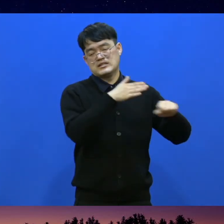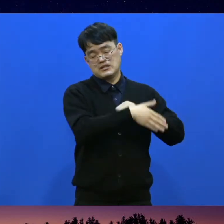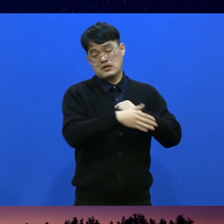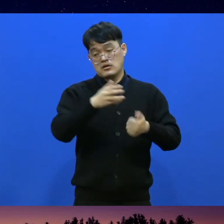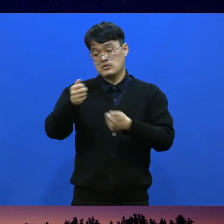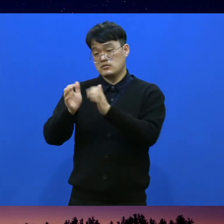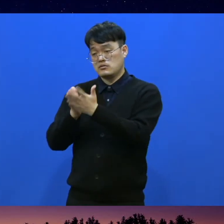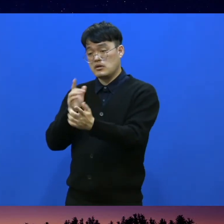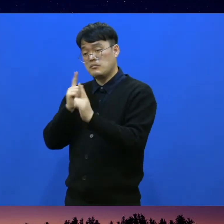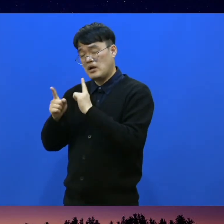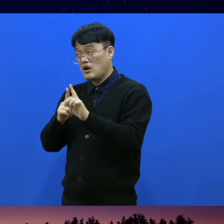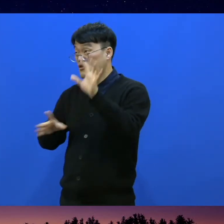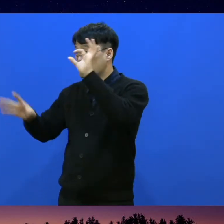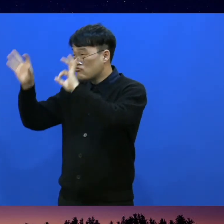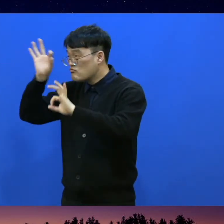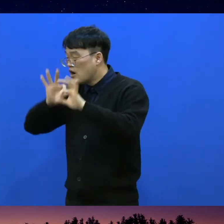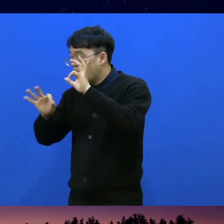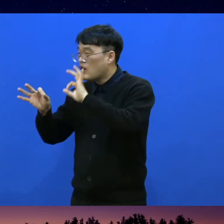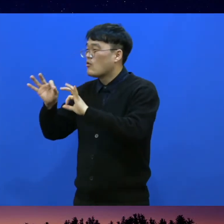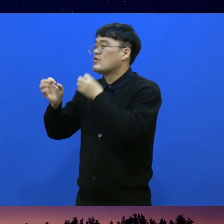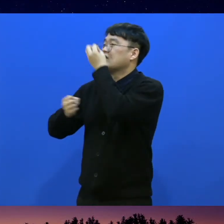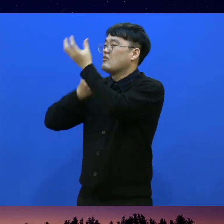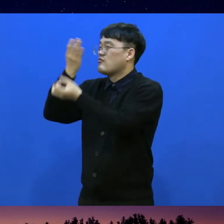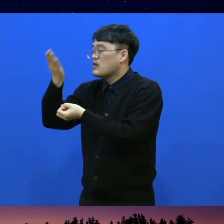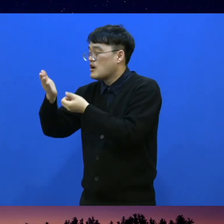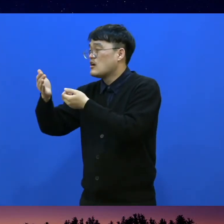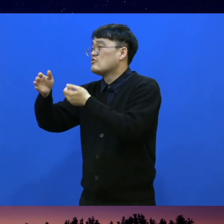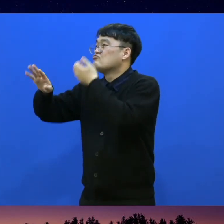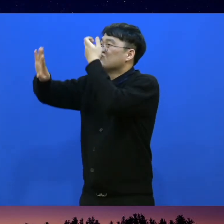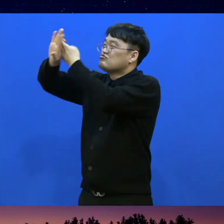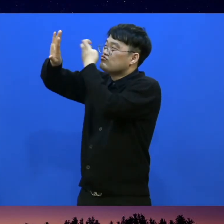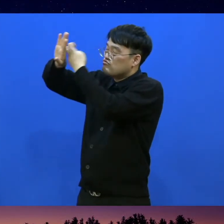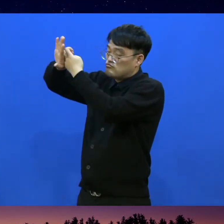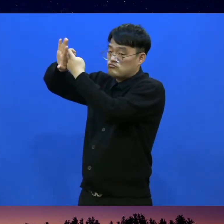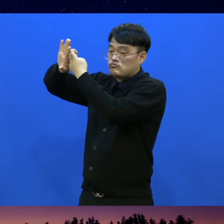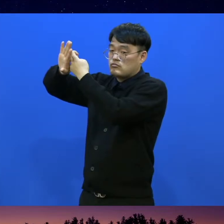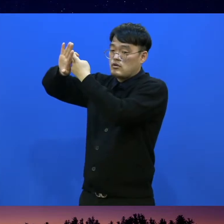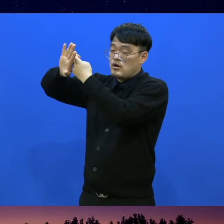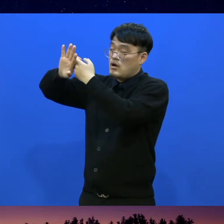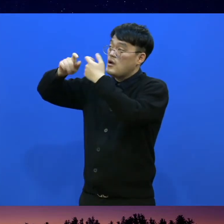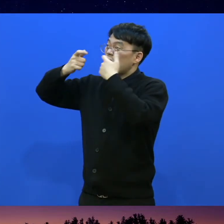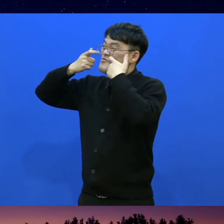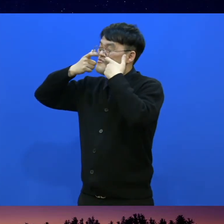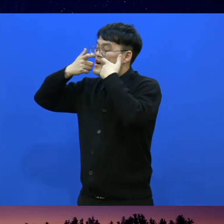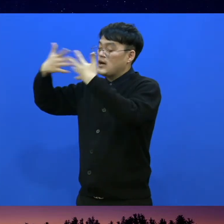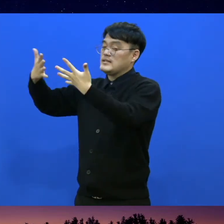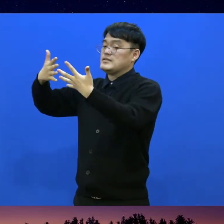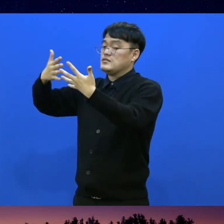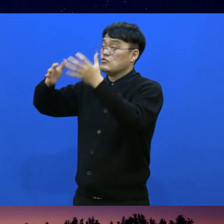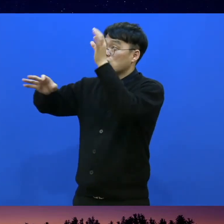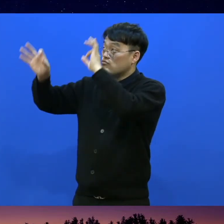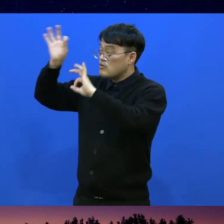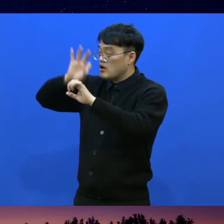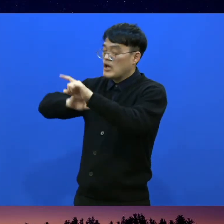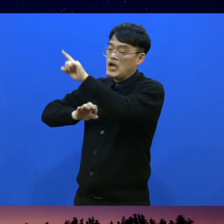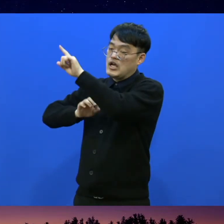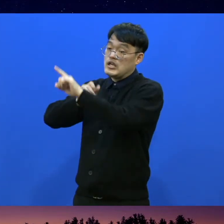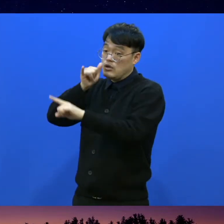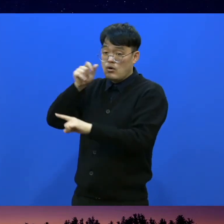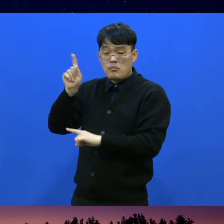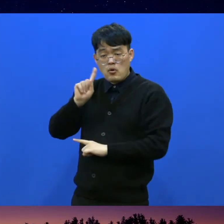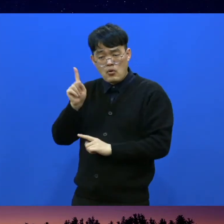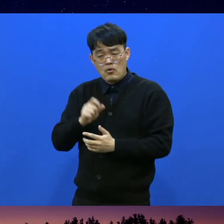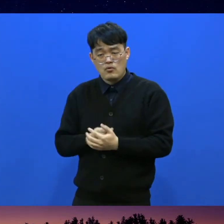성경은 우리에게 구하라고 하십니다. 구하고 찾고 두리라 할 것이 분명히 존재한다는 겁니다. 구해야 할 것이 분명히 있어야 한다. 무엇을